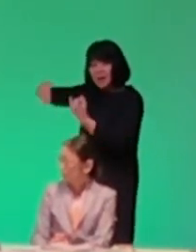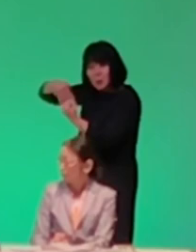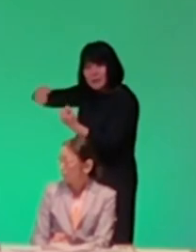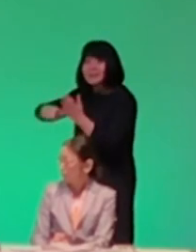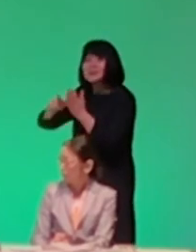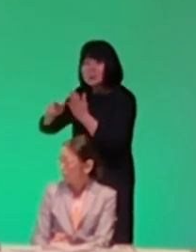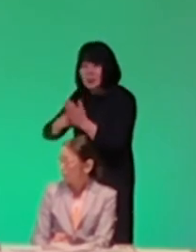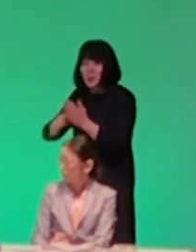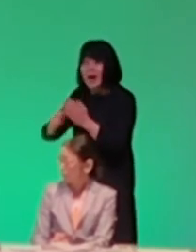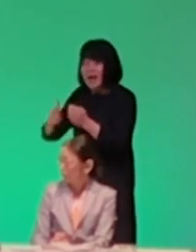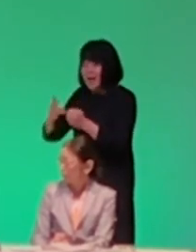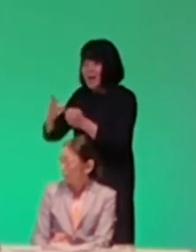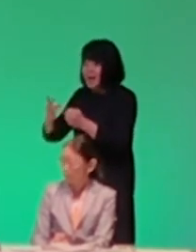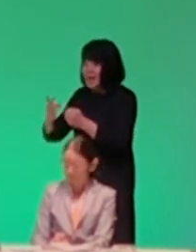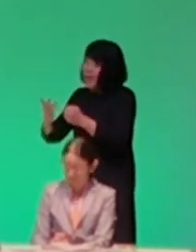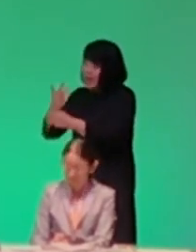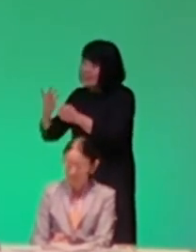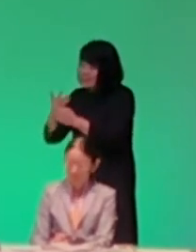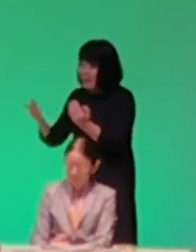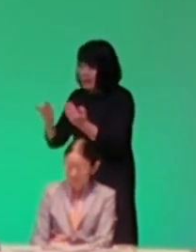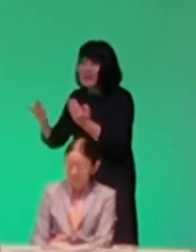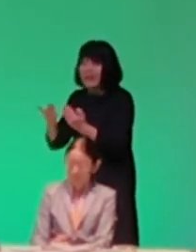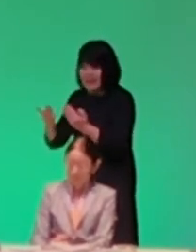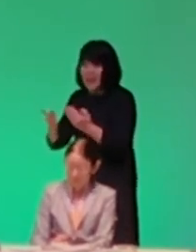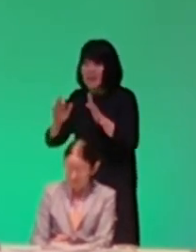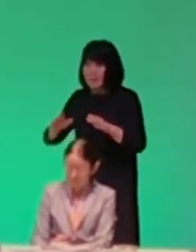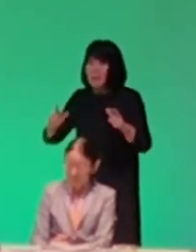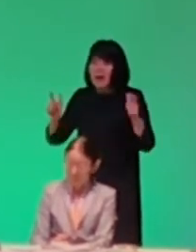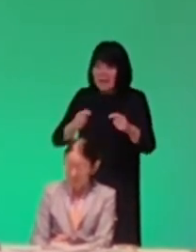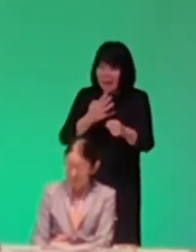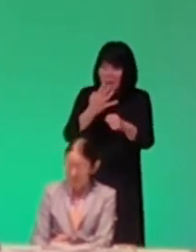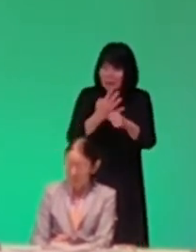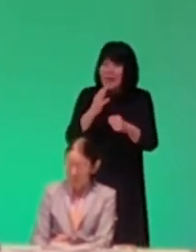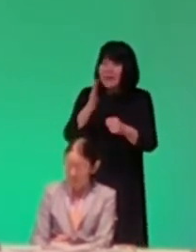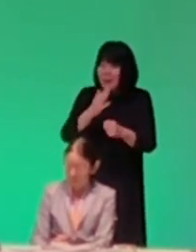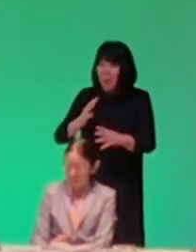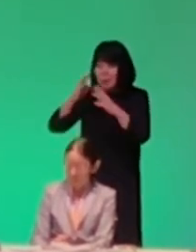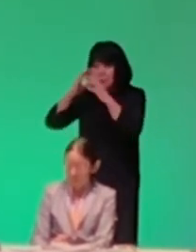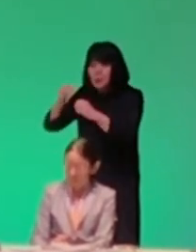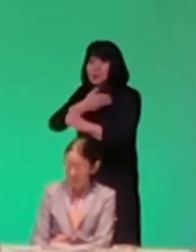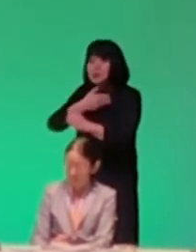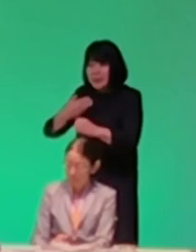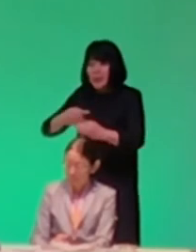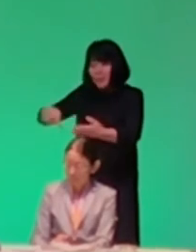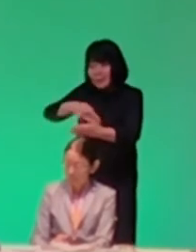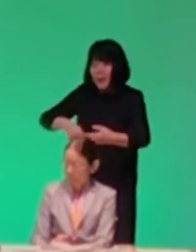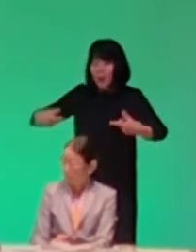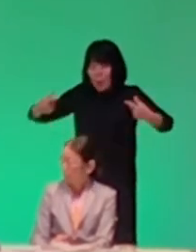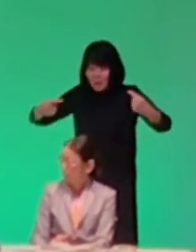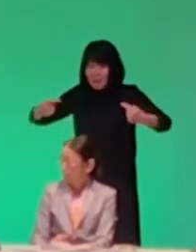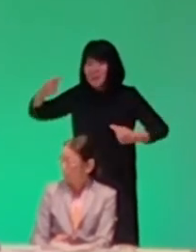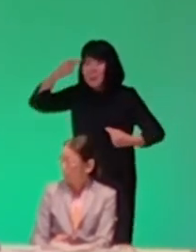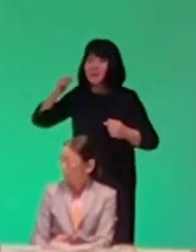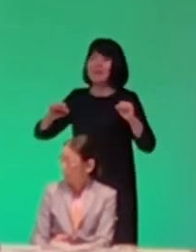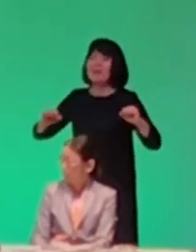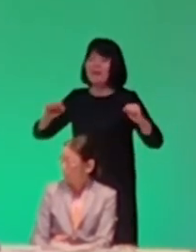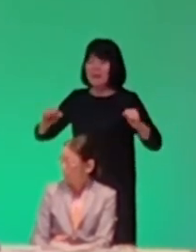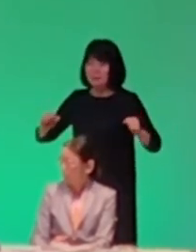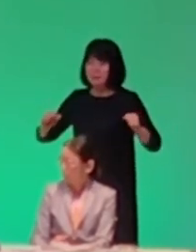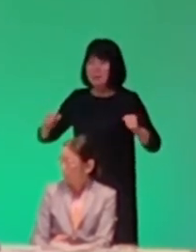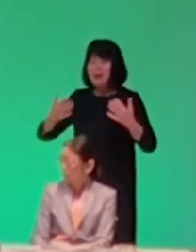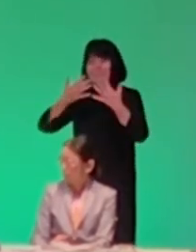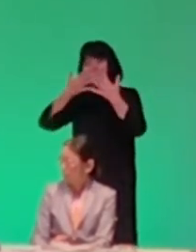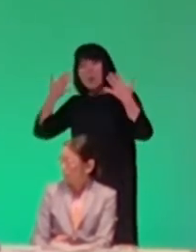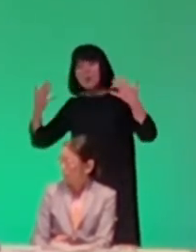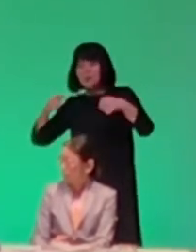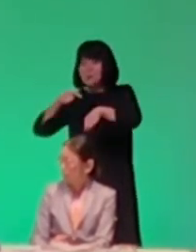時間になったとしてもそこに集中すればいいんだと。あとはやっぱり不便不自由で忙しいと一番いいのはぼーっとする